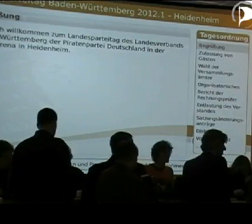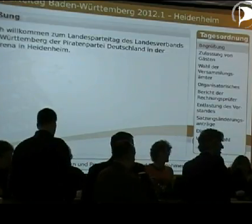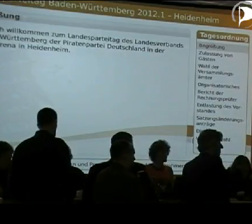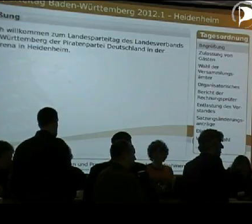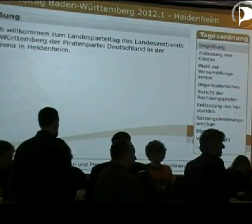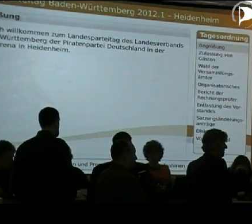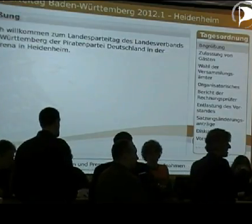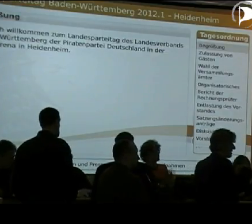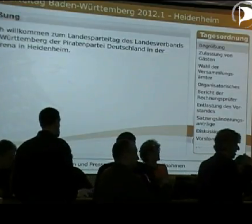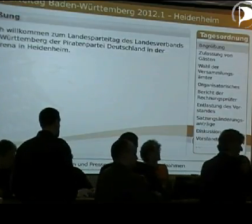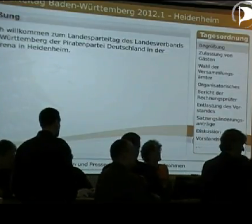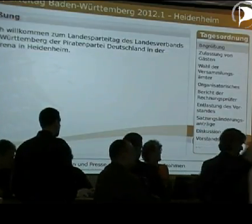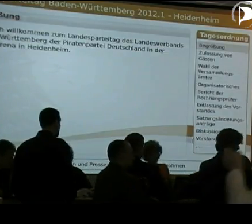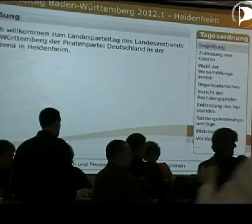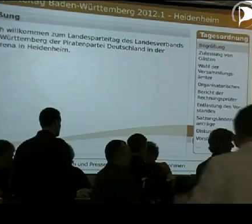aber